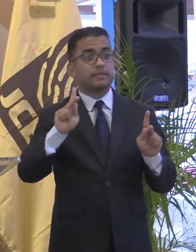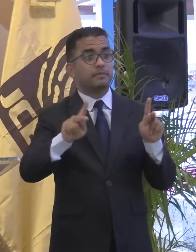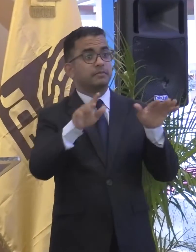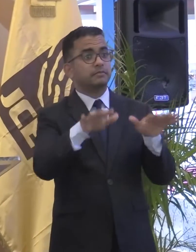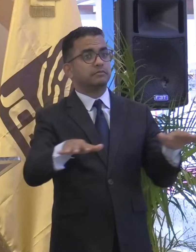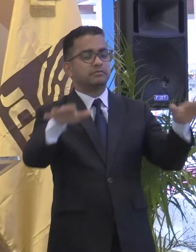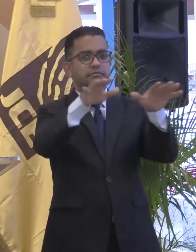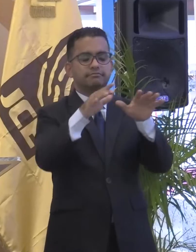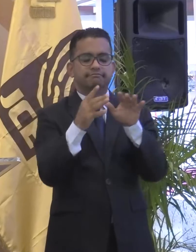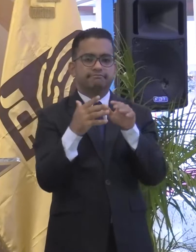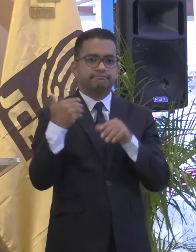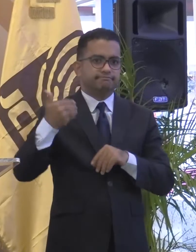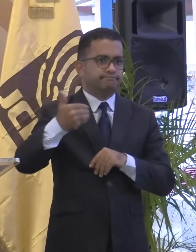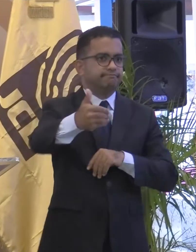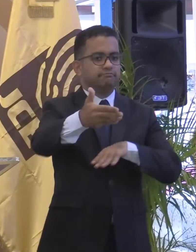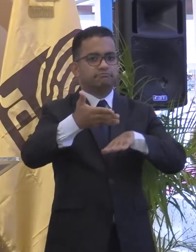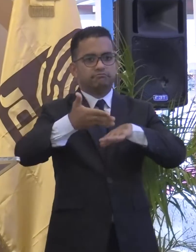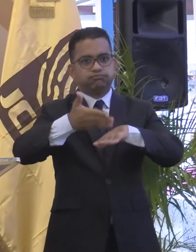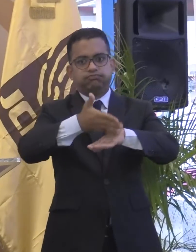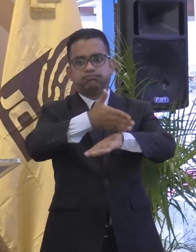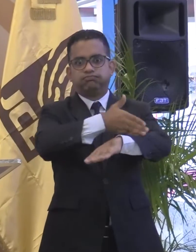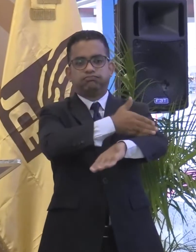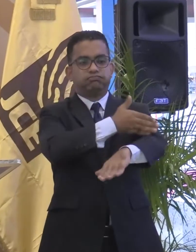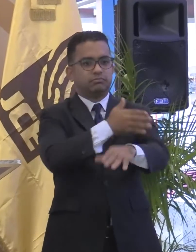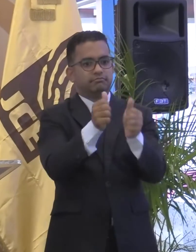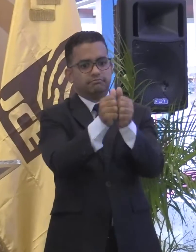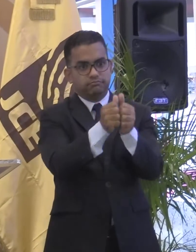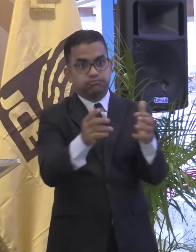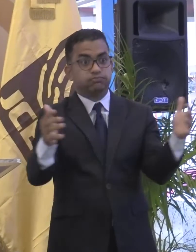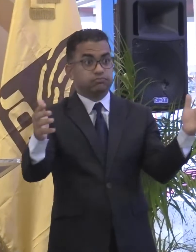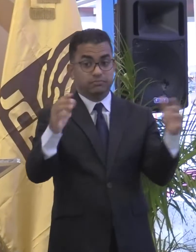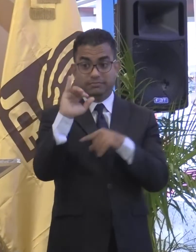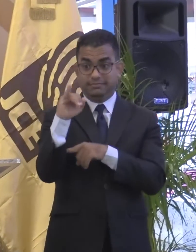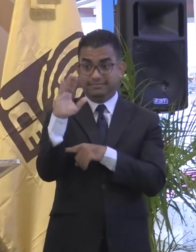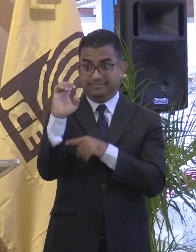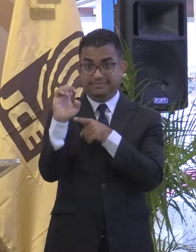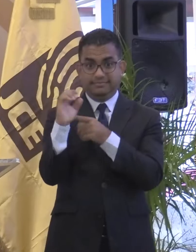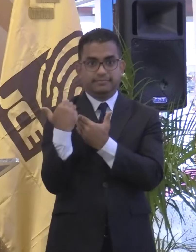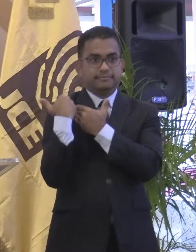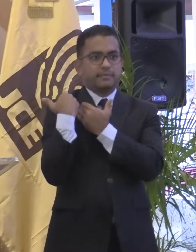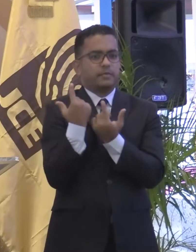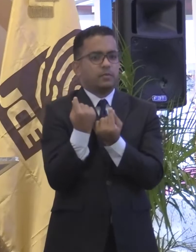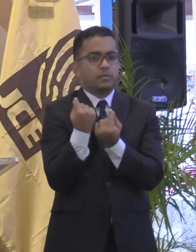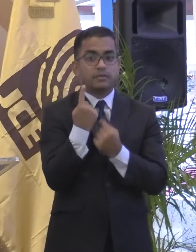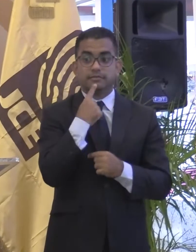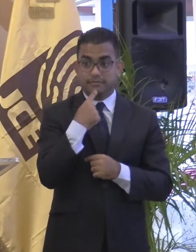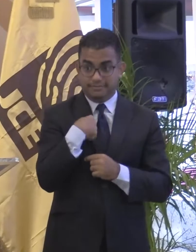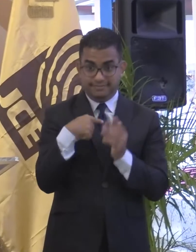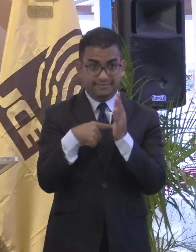se mantiene en constante crecimiento y la junta central electoral la cual tiene a su cargo por mandato